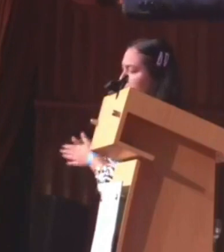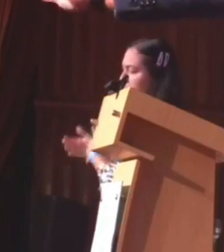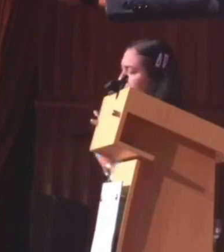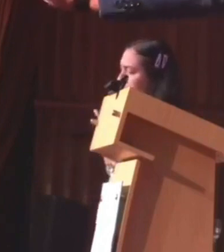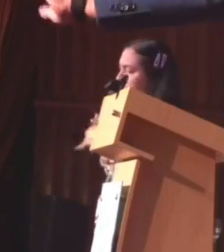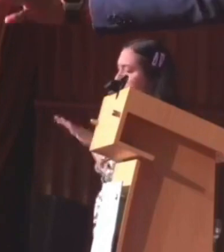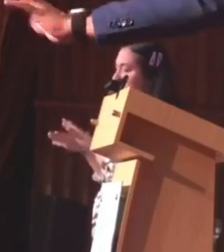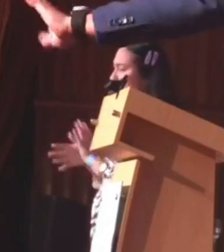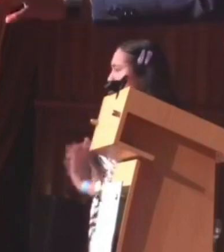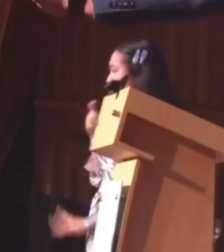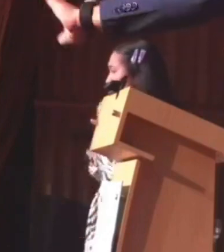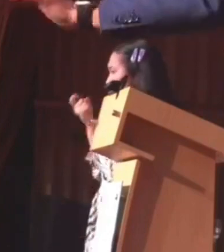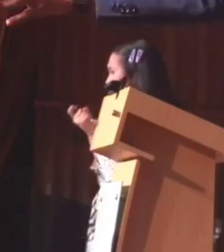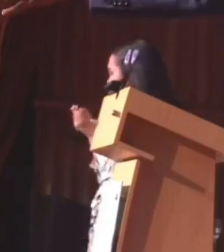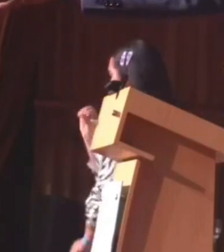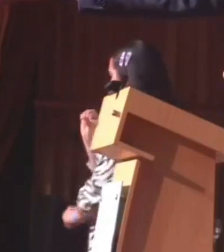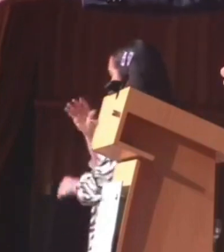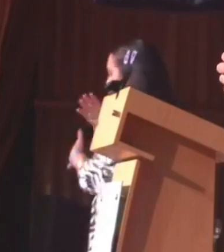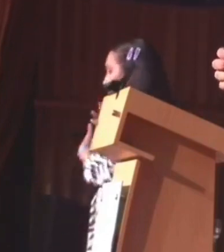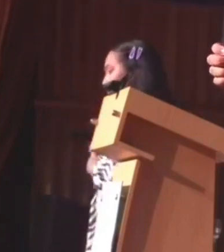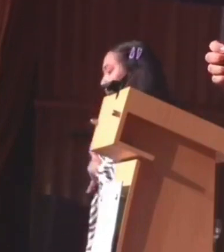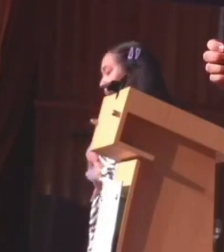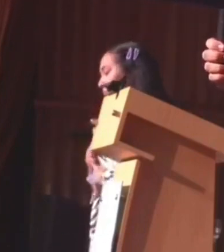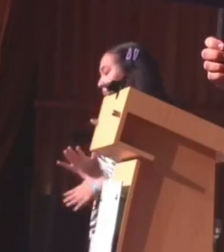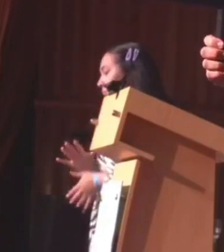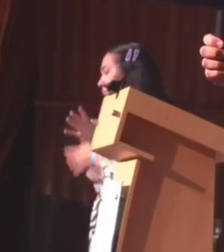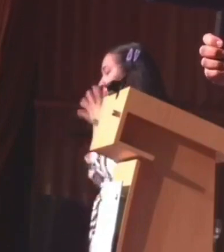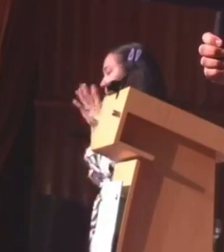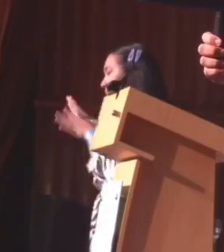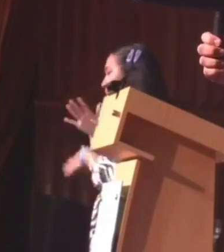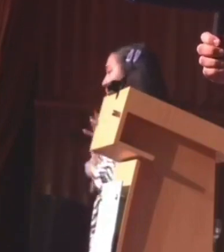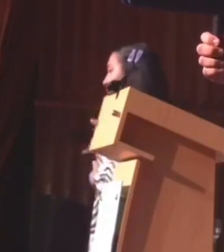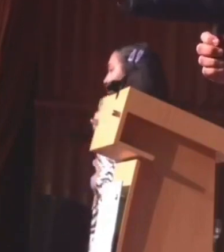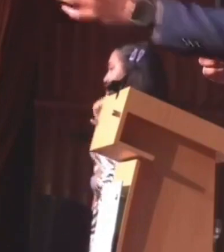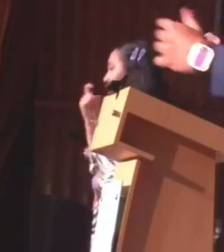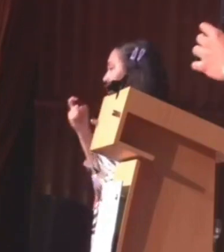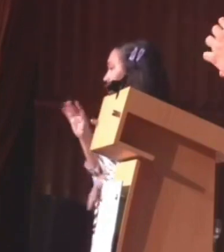No es nada, no es pecado. ¿Verdad? No es pecado, ¿verdad?